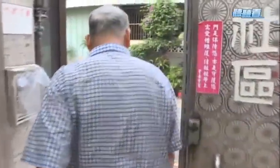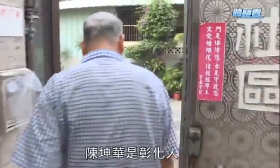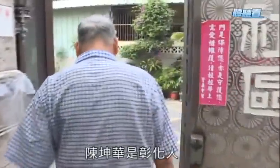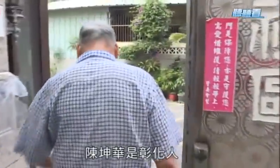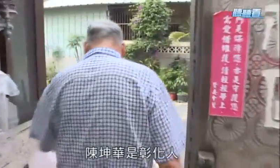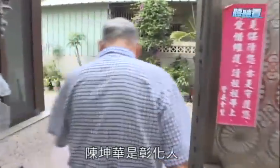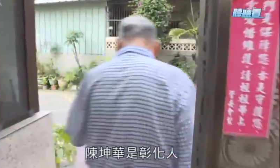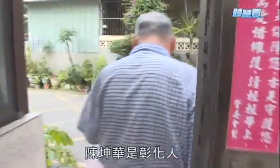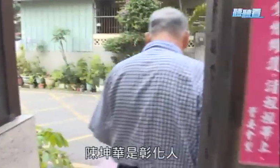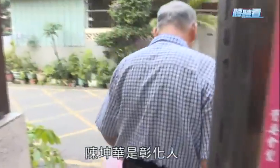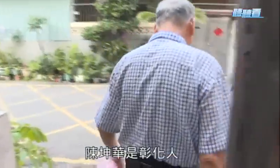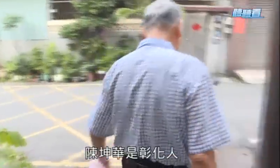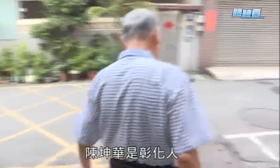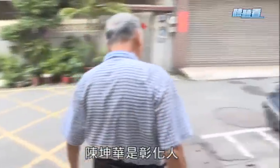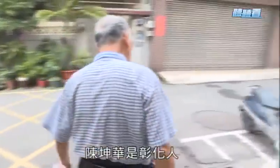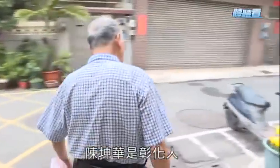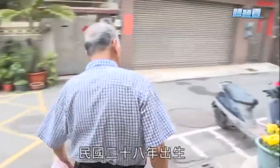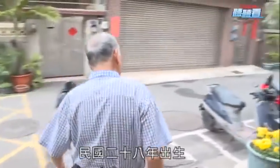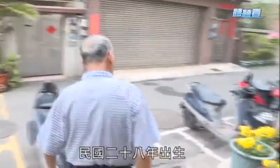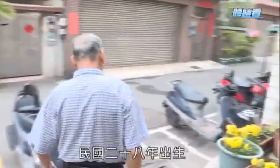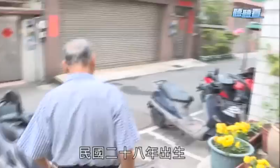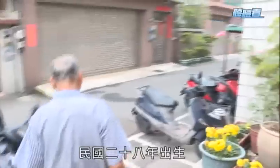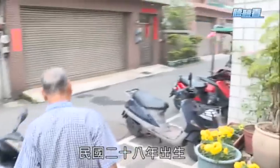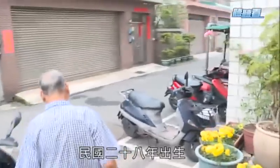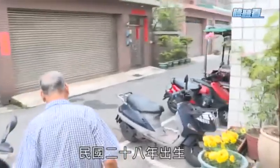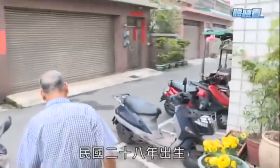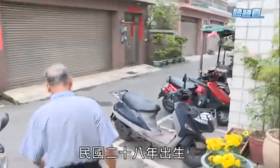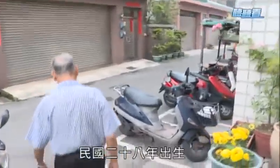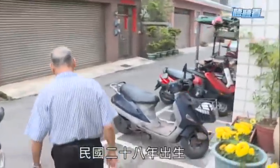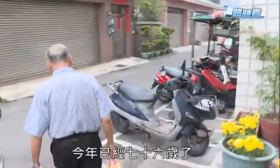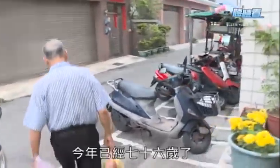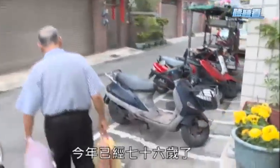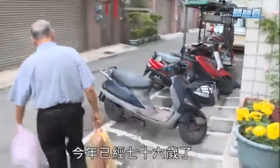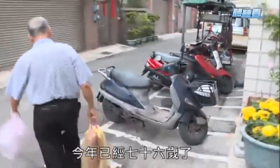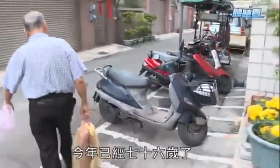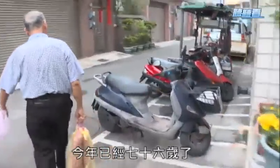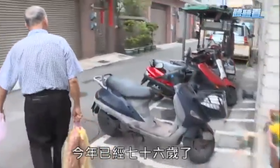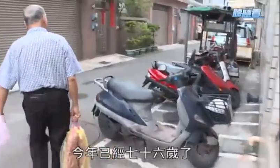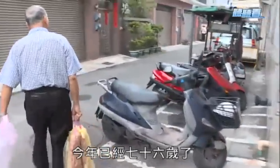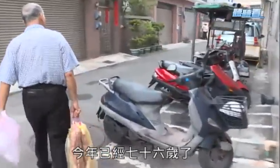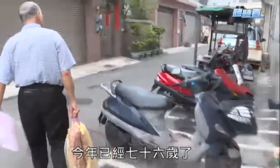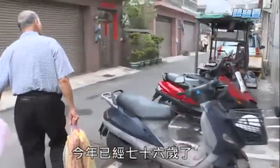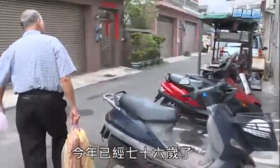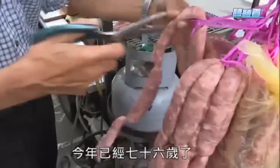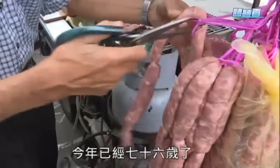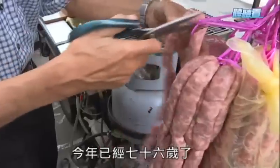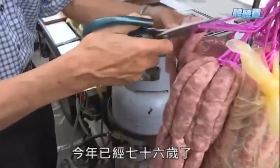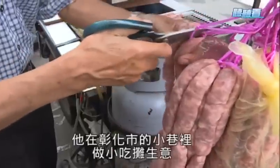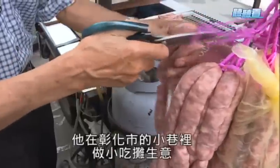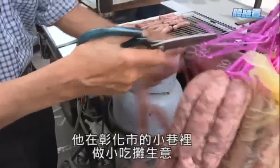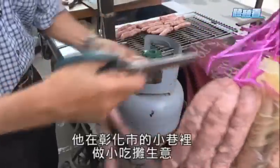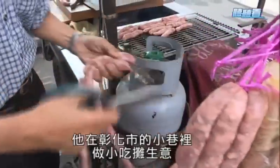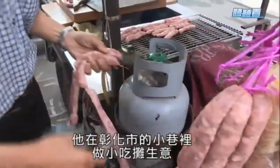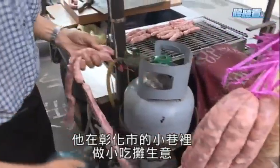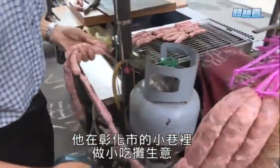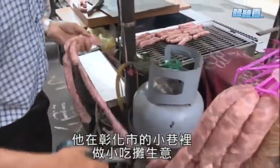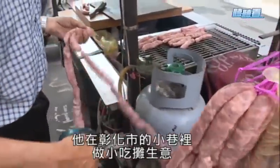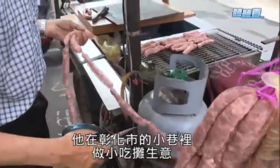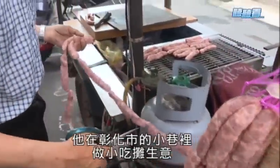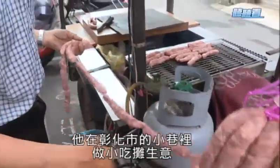陈坤华是彰化人，民国28年出生，今年已经76岁了。他在彰化市的小巷里